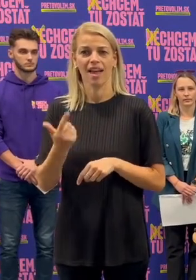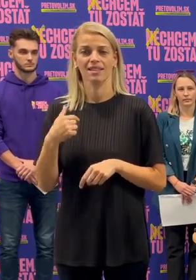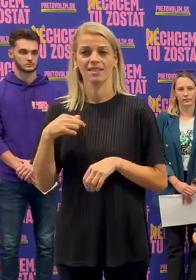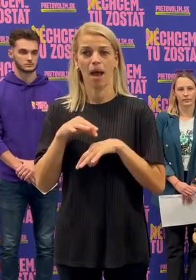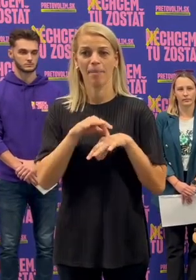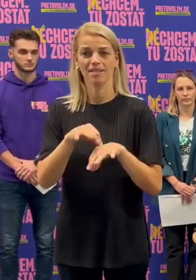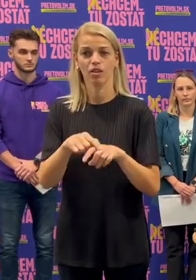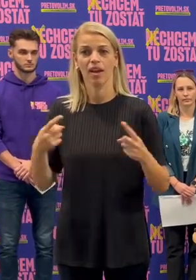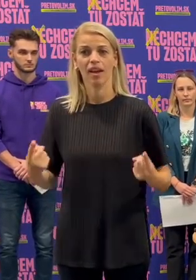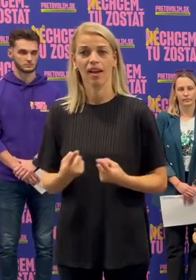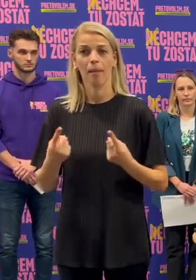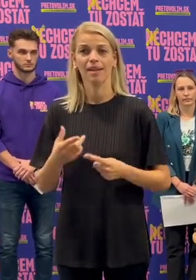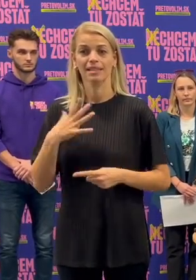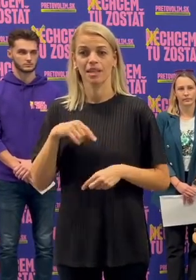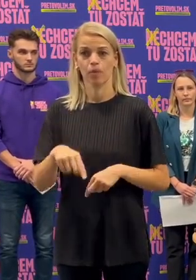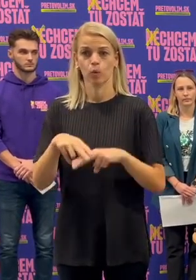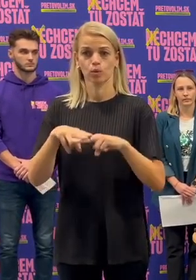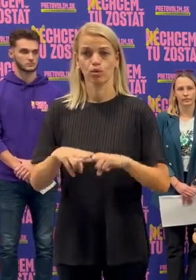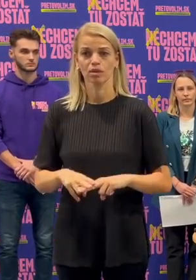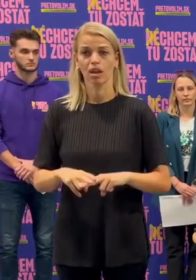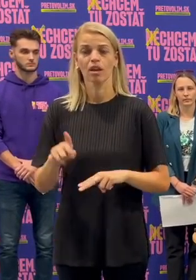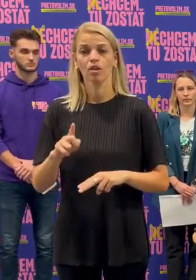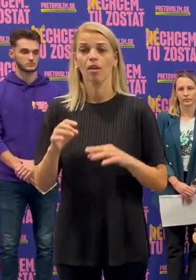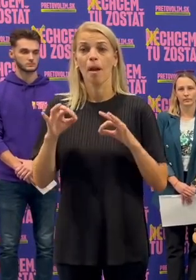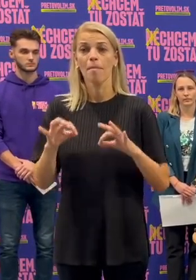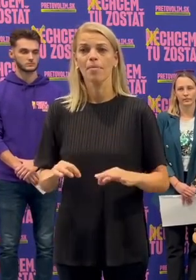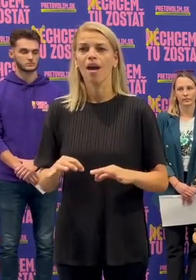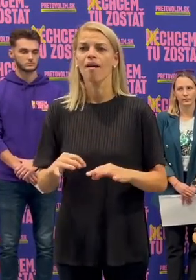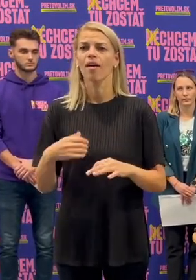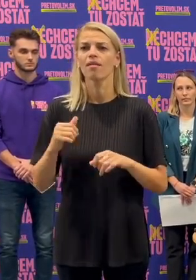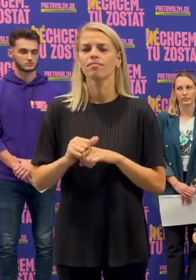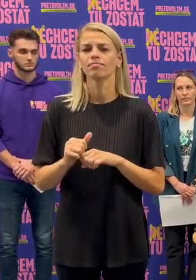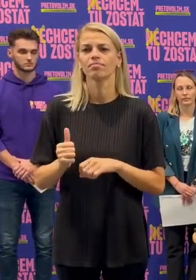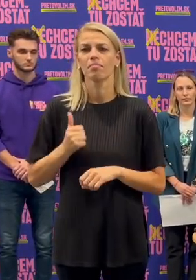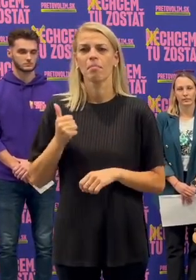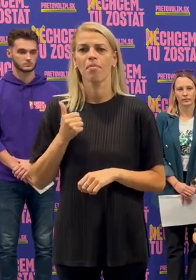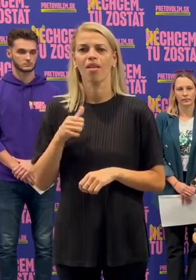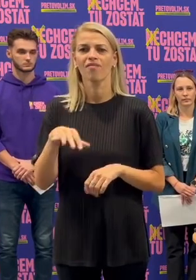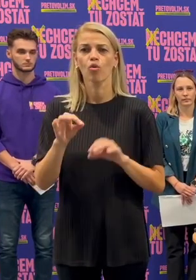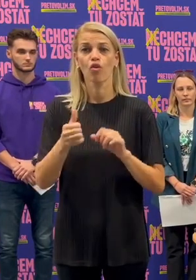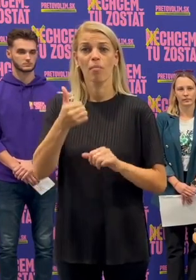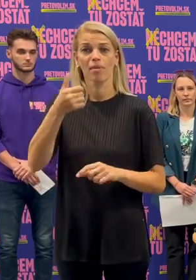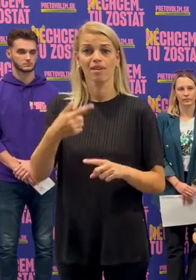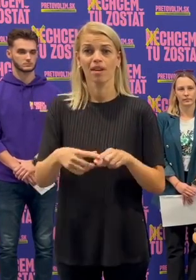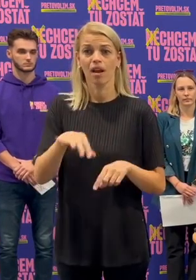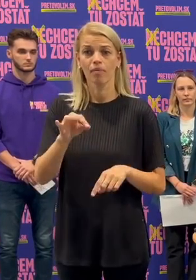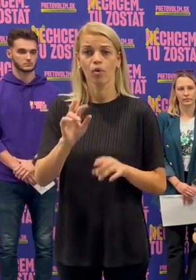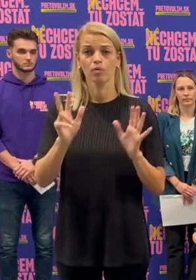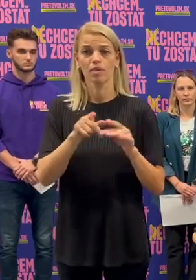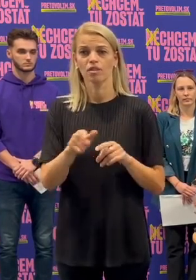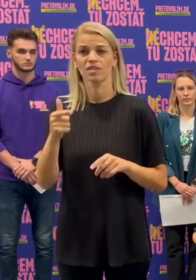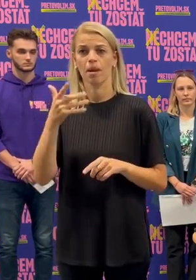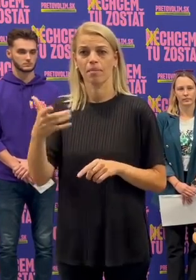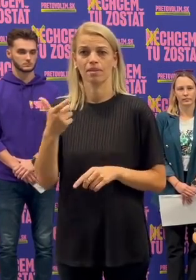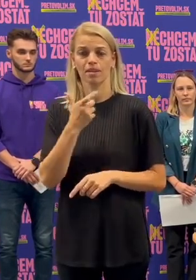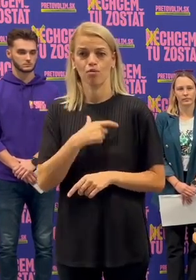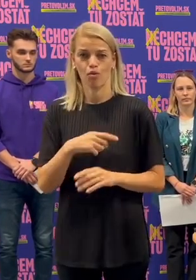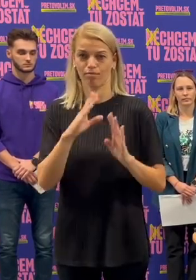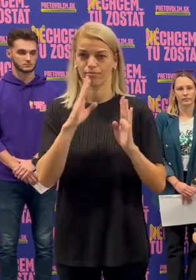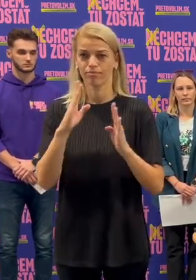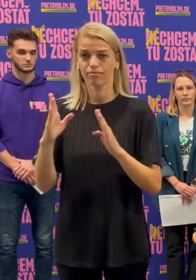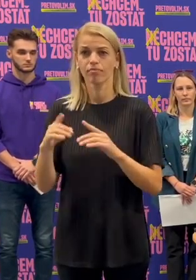ambasádoriek kampane Chcem tu zostať, ktorá práve adresuje mladých voličov, prvovoličky vo veku 18 až 25 rokov. Už sú tam aj